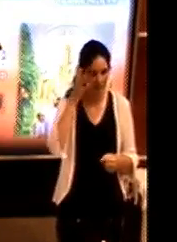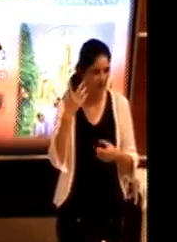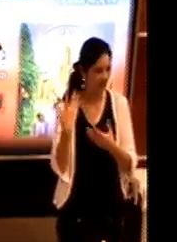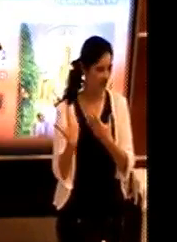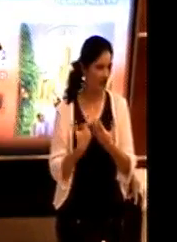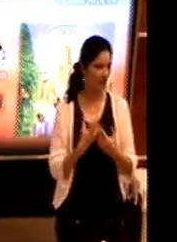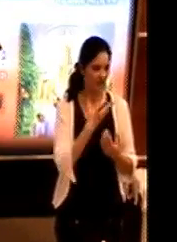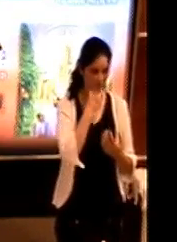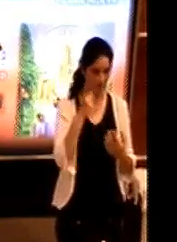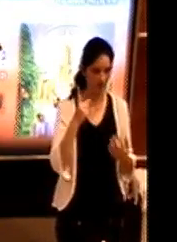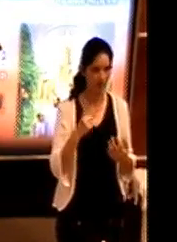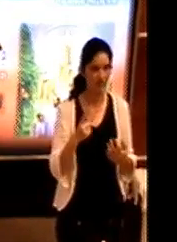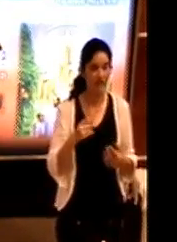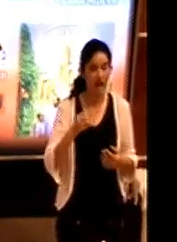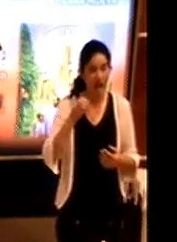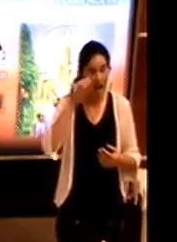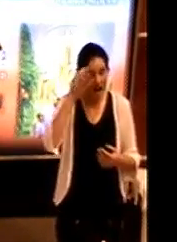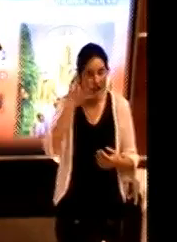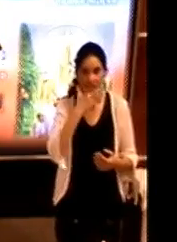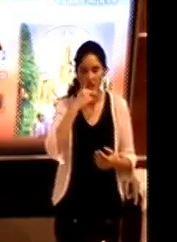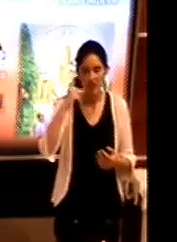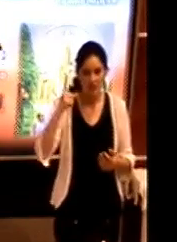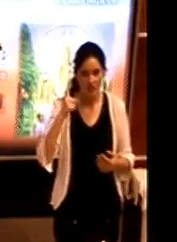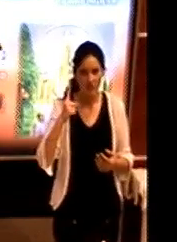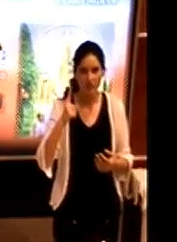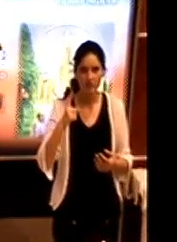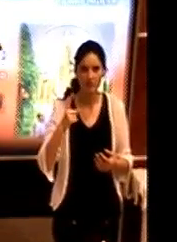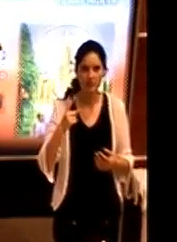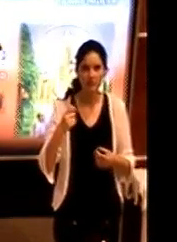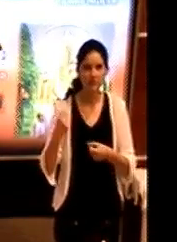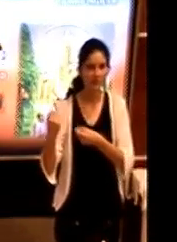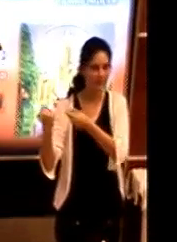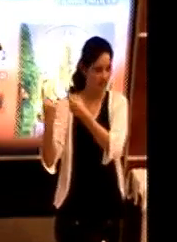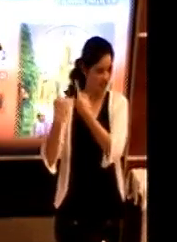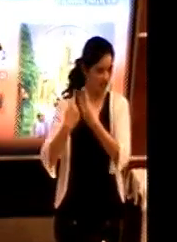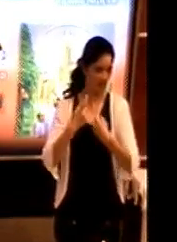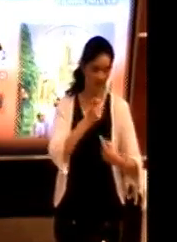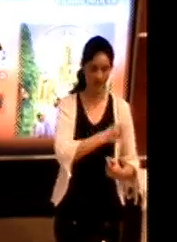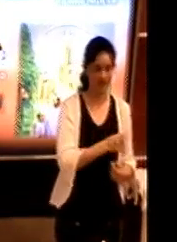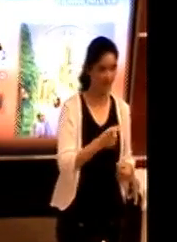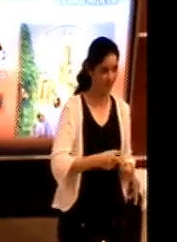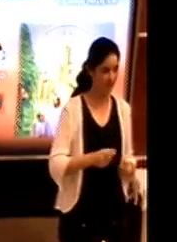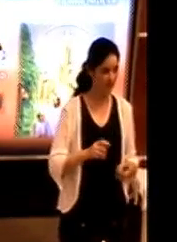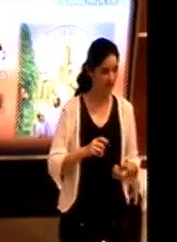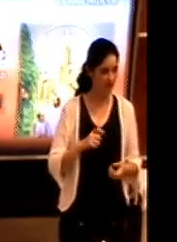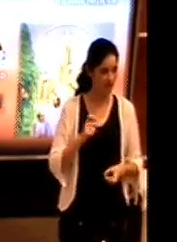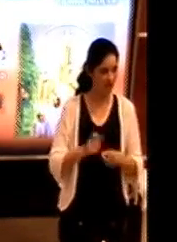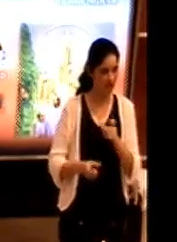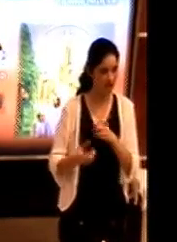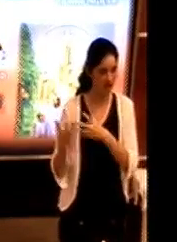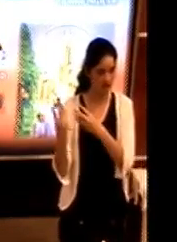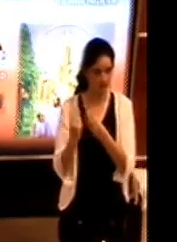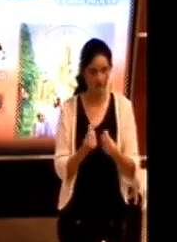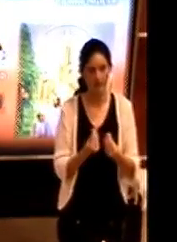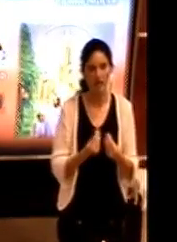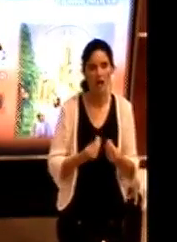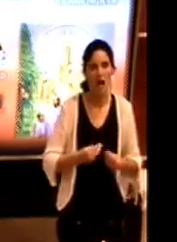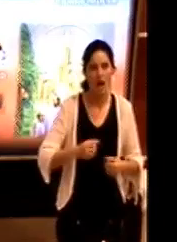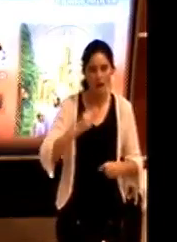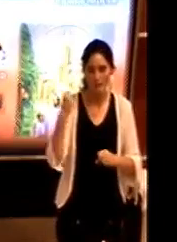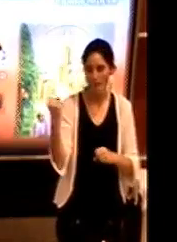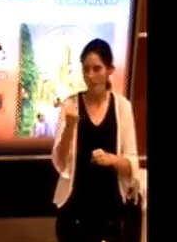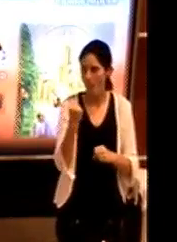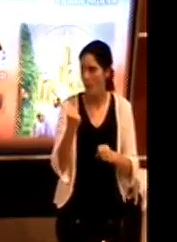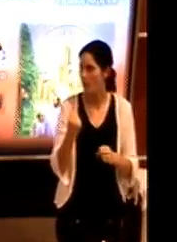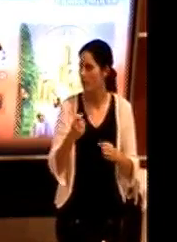Dios es gracia justamente porque le otorga al hombre el poder para hacer las obras de Dios. Eso es lo que dice